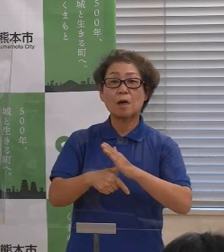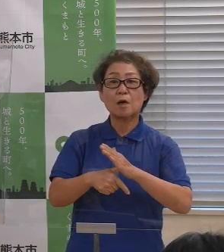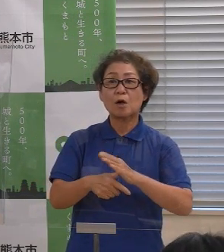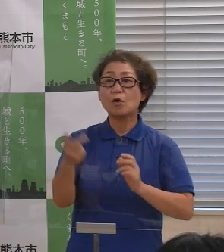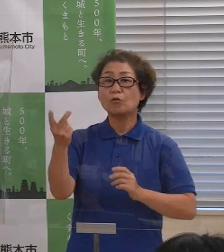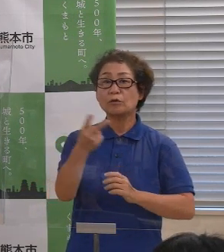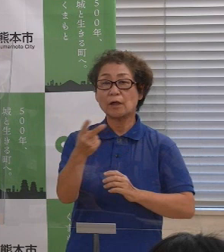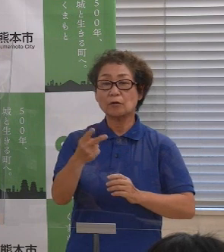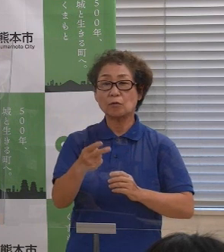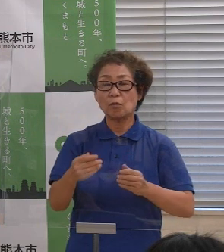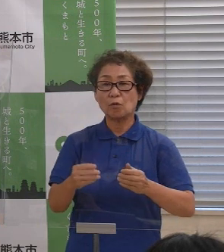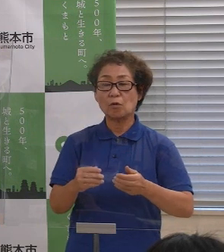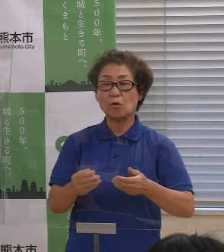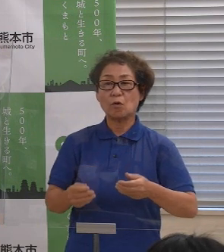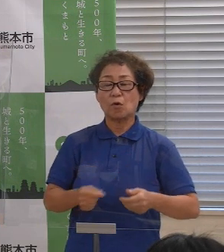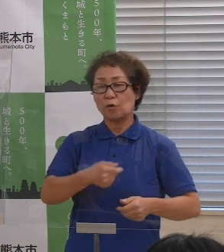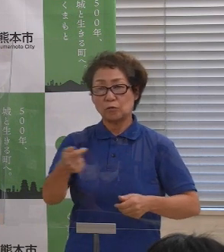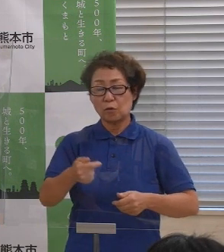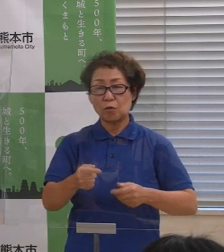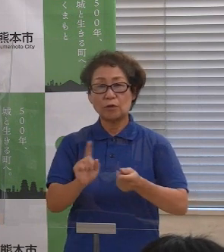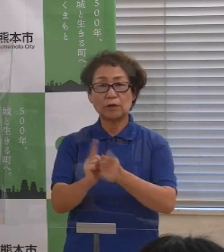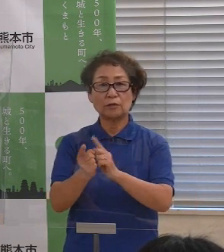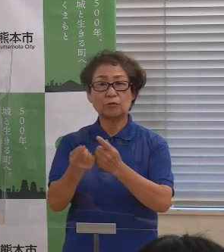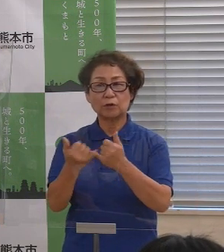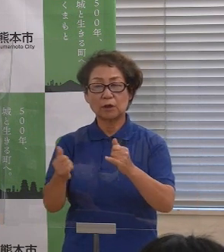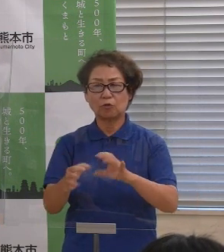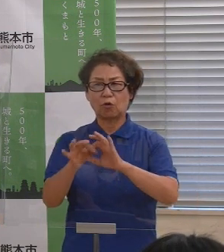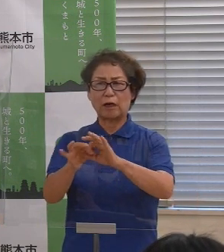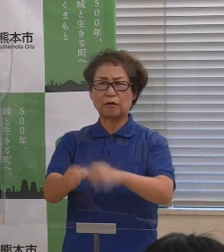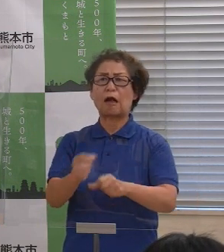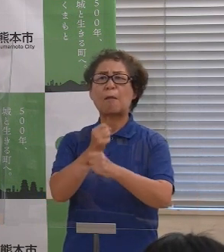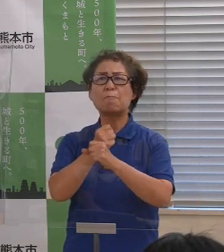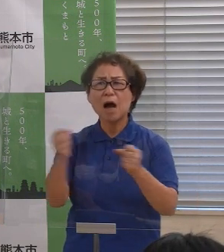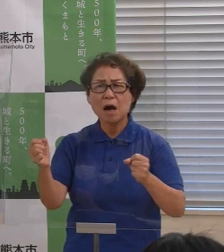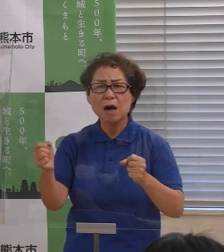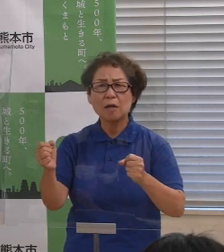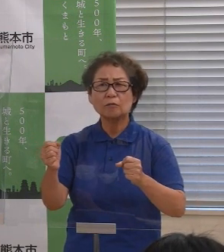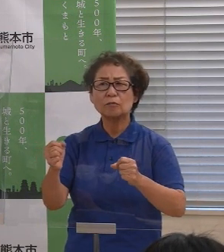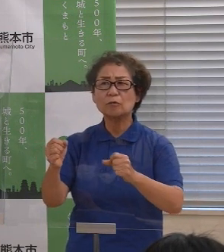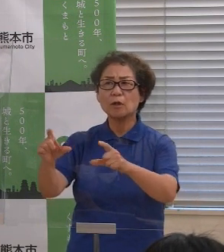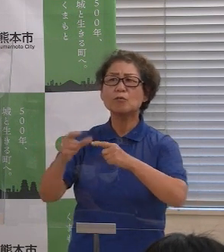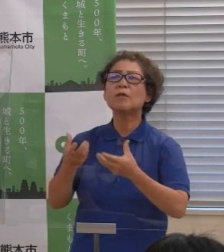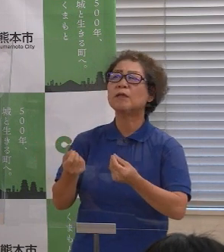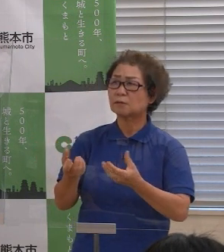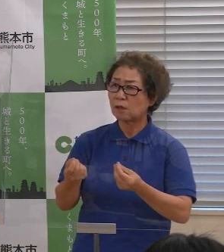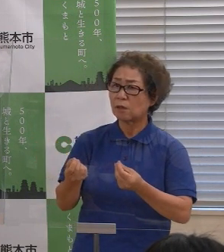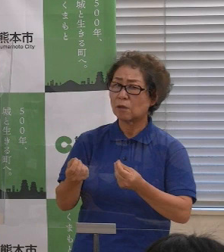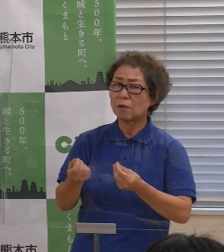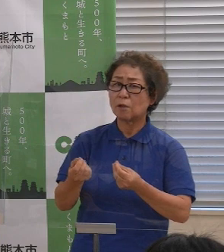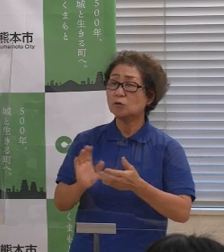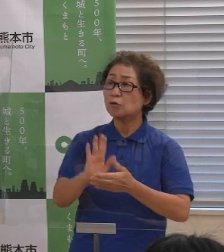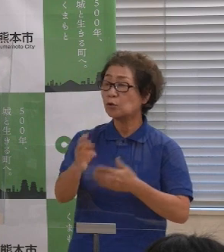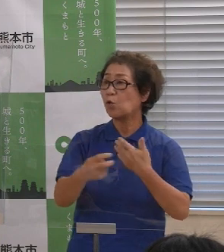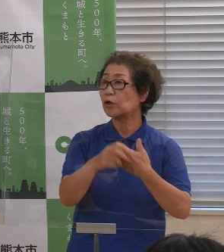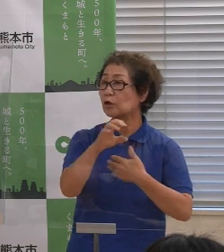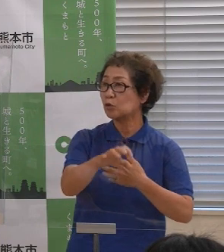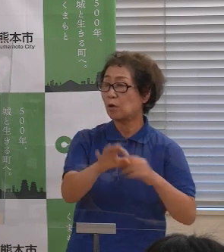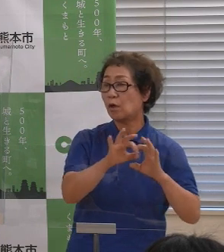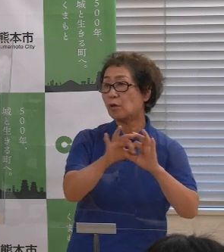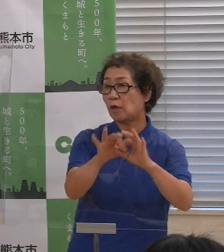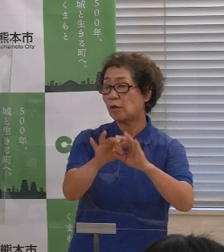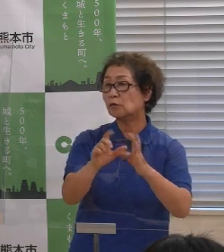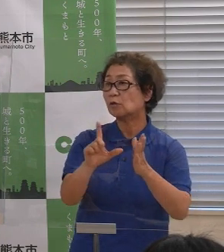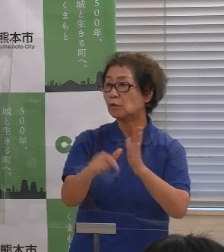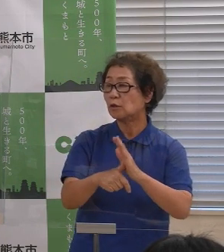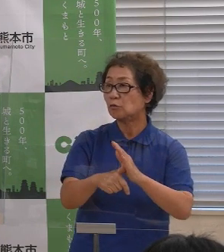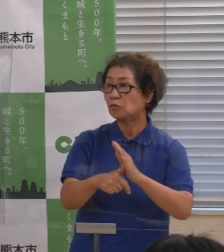2人の濃厚接触者に関しては連絡が取れないということだったんですが、その後、保健所から連絡した際、